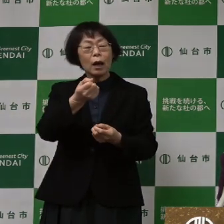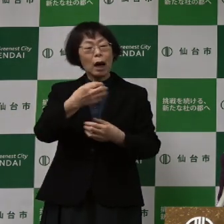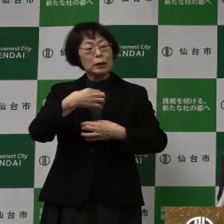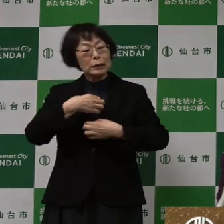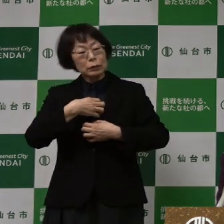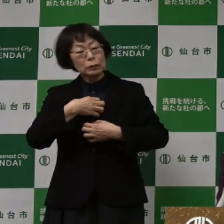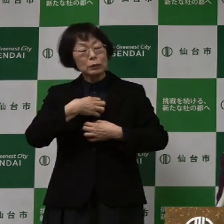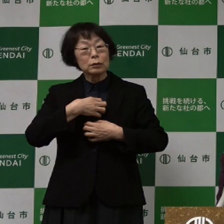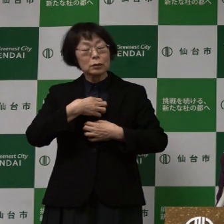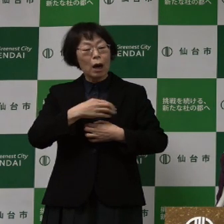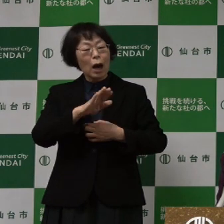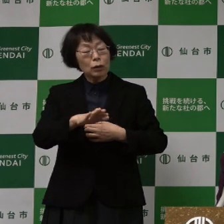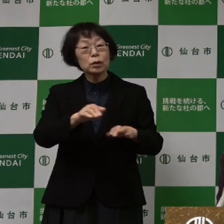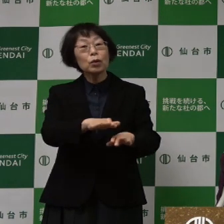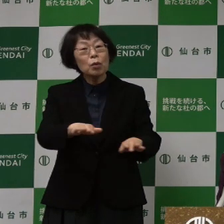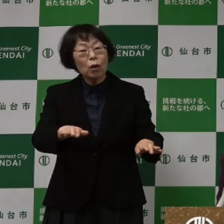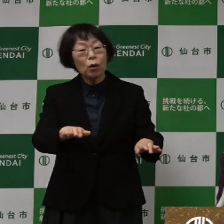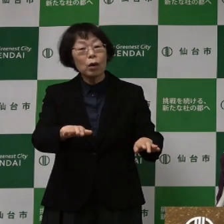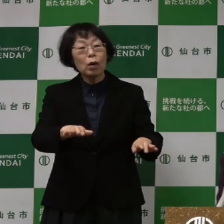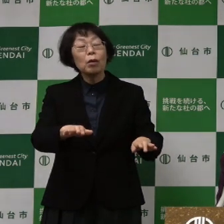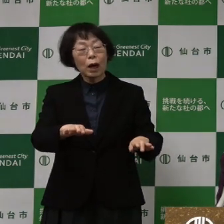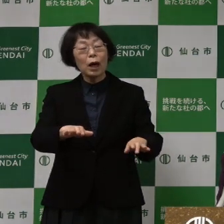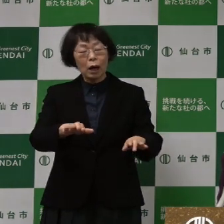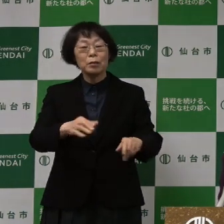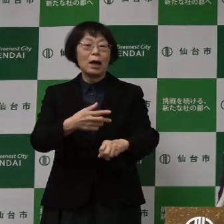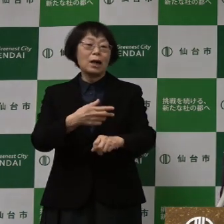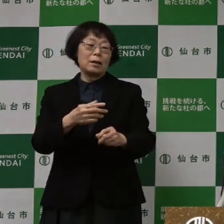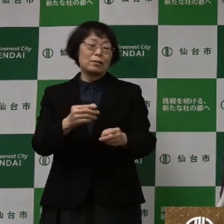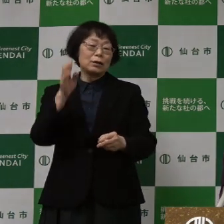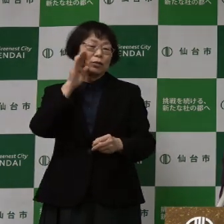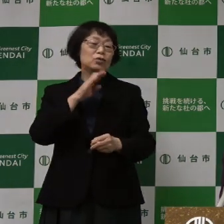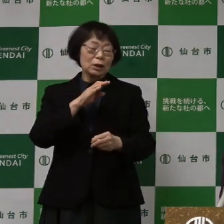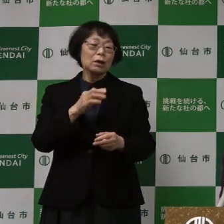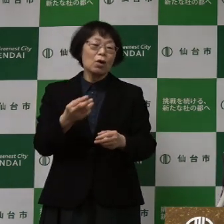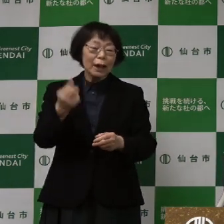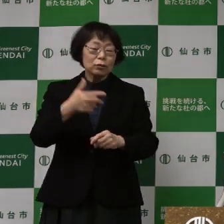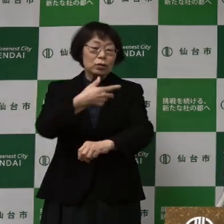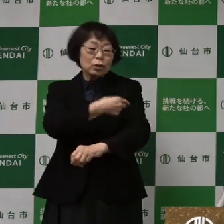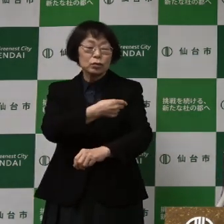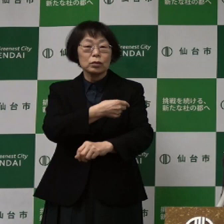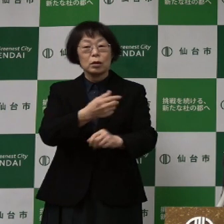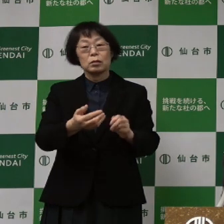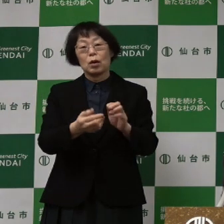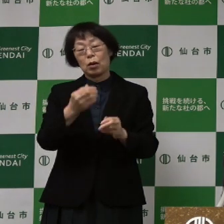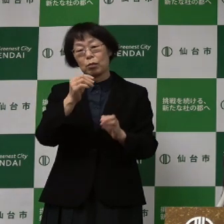る小さなお子さんは接種は速やかに受けていただいた方がいいんじゃないでしょうか。